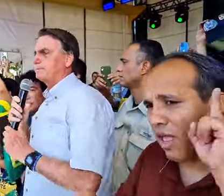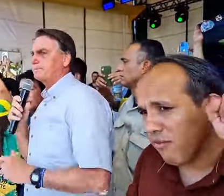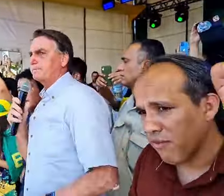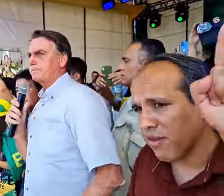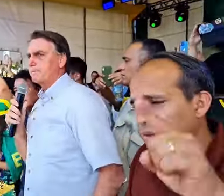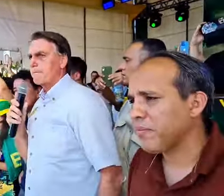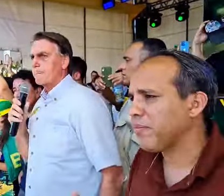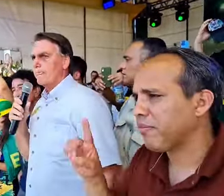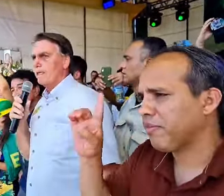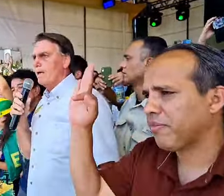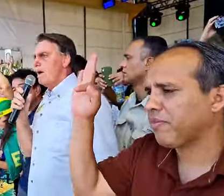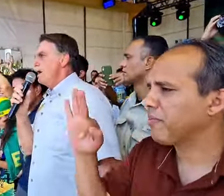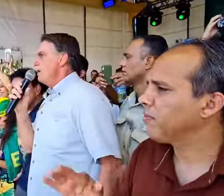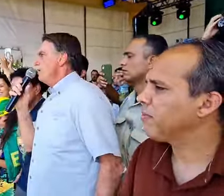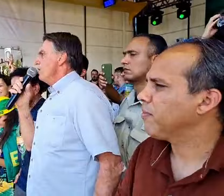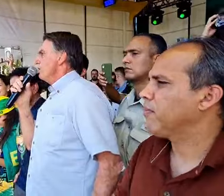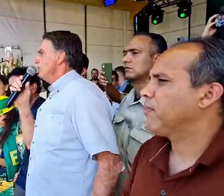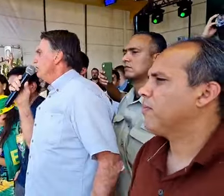Federal.